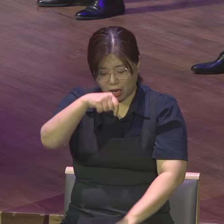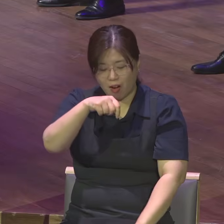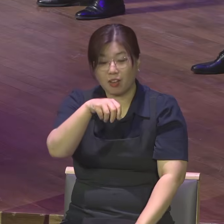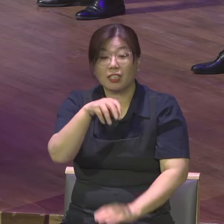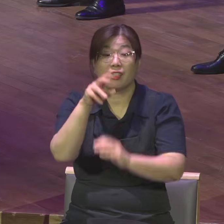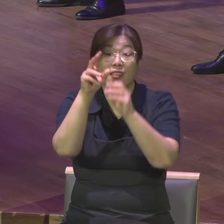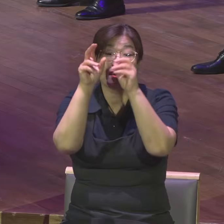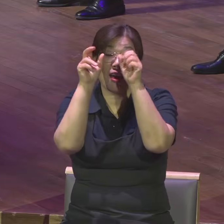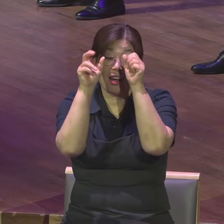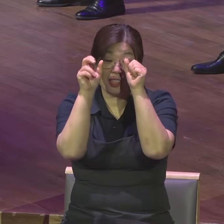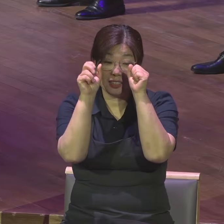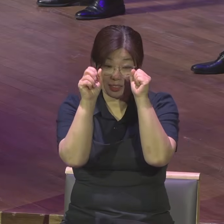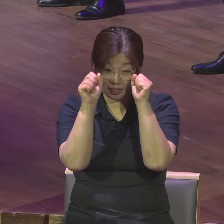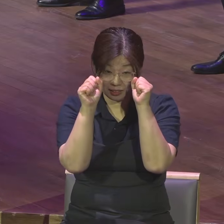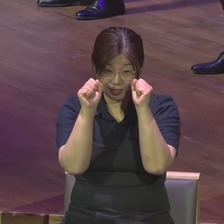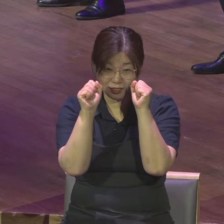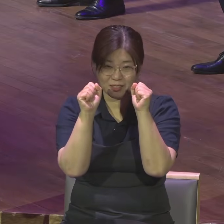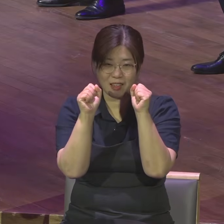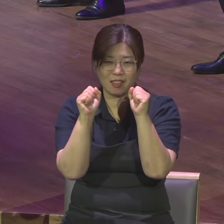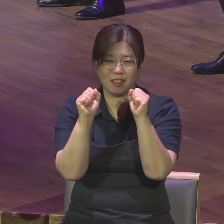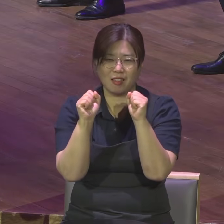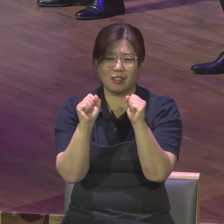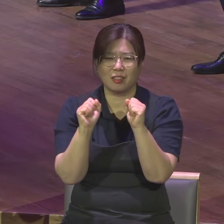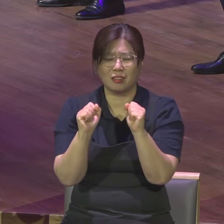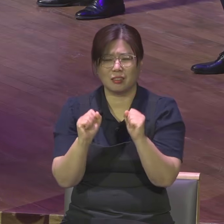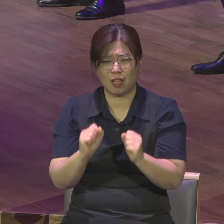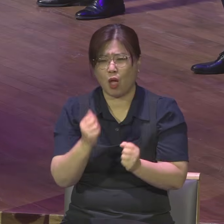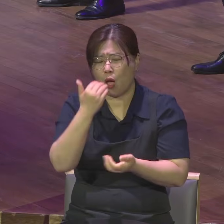주님 여기 계시기에